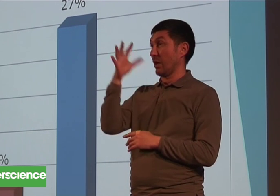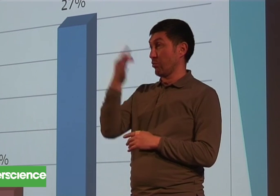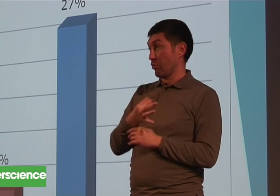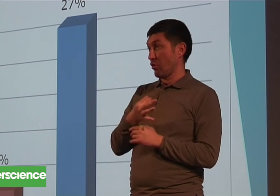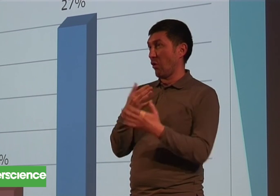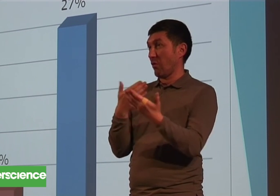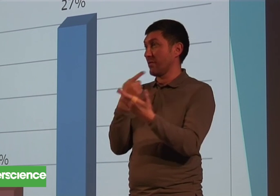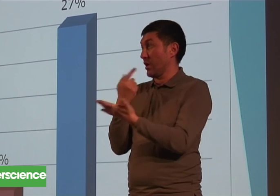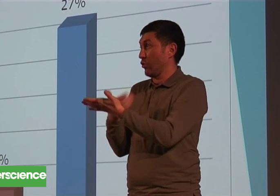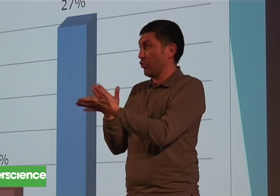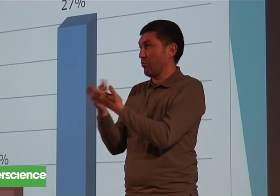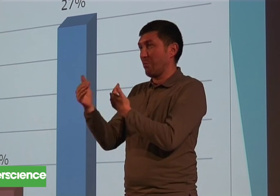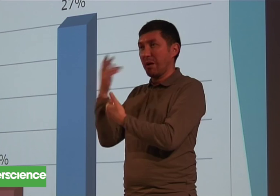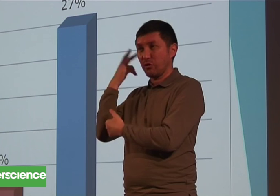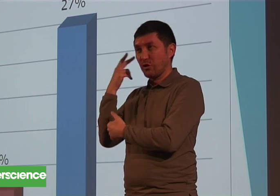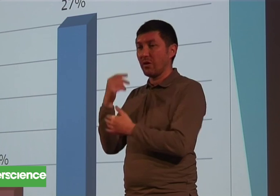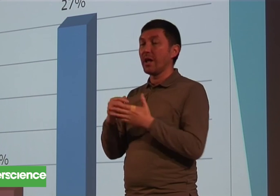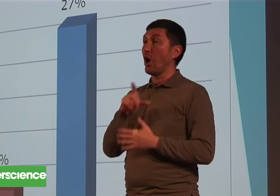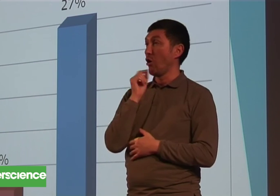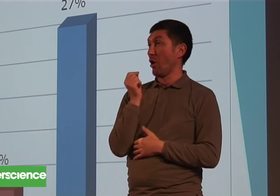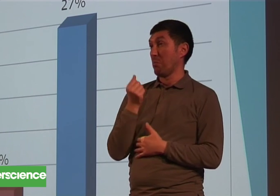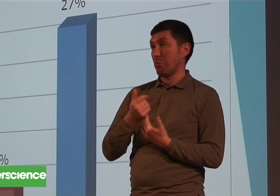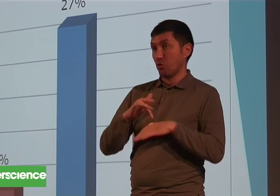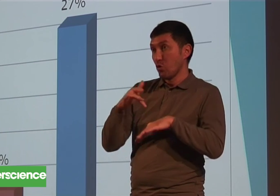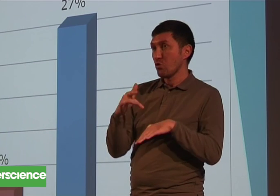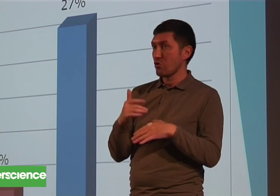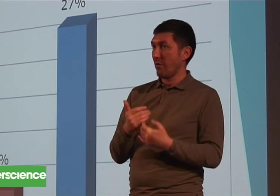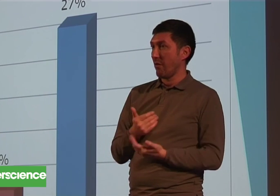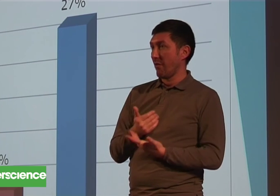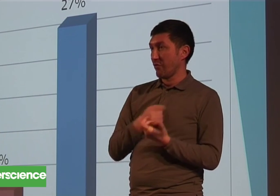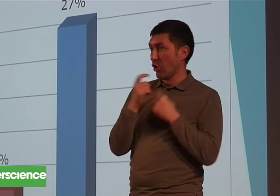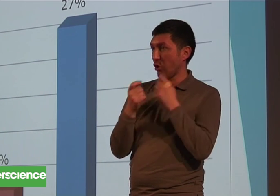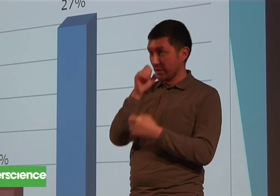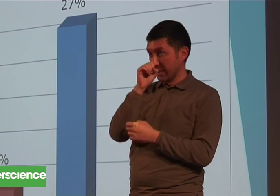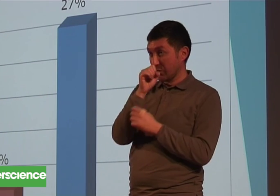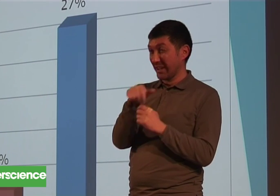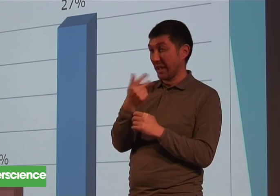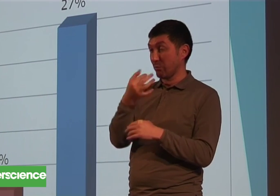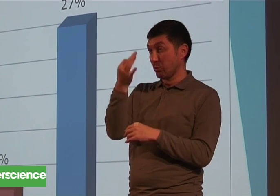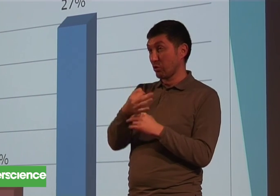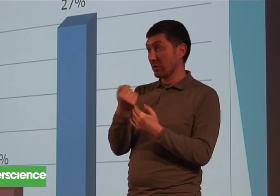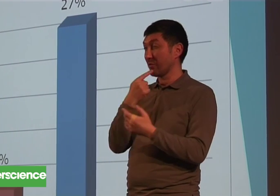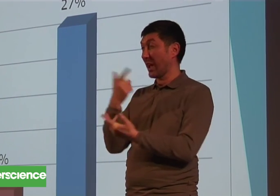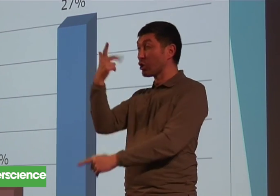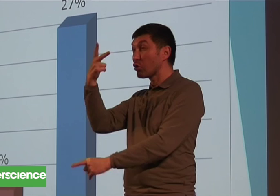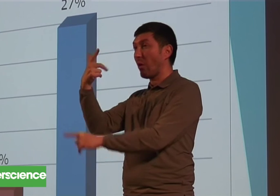générale, et 13% par les hommes, ce qui représente 3 fois plus de violences déclarées qu'en population